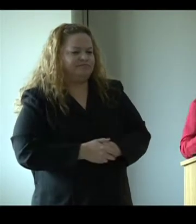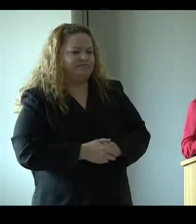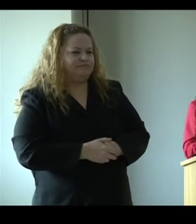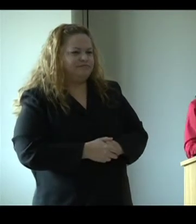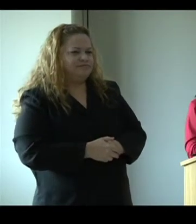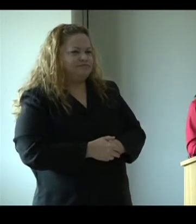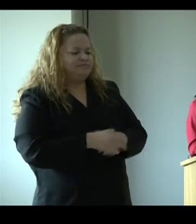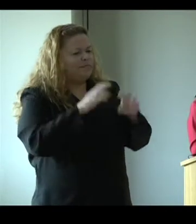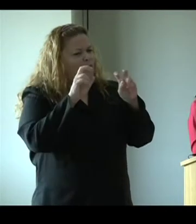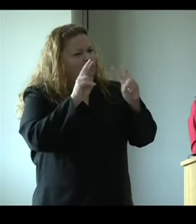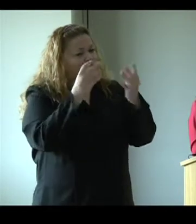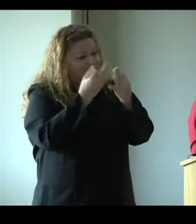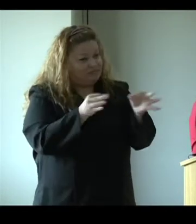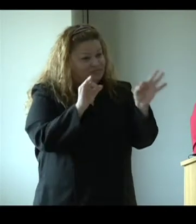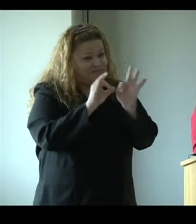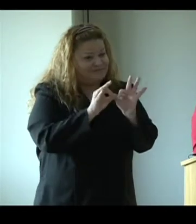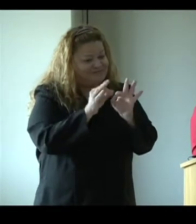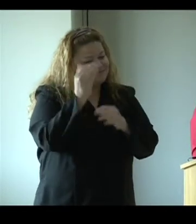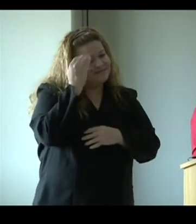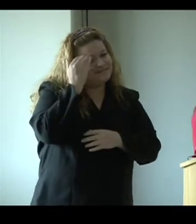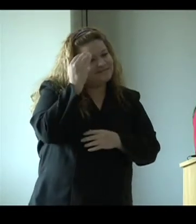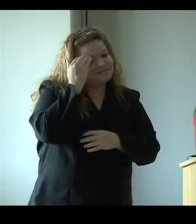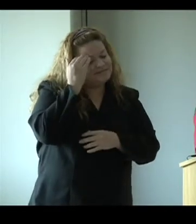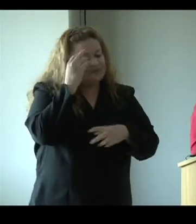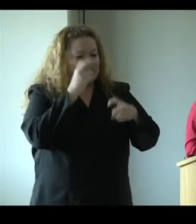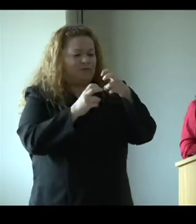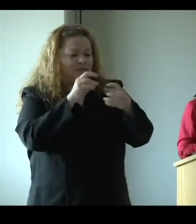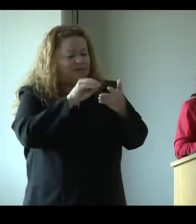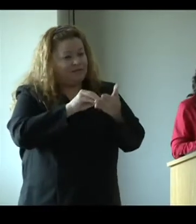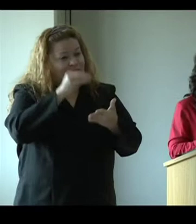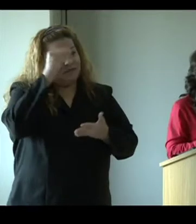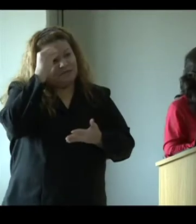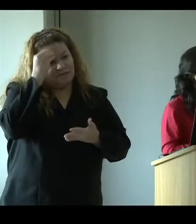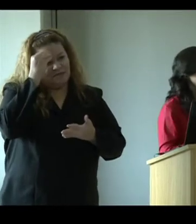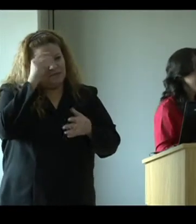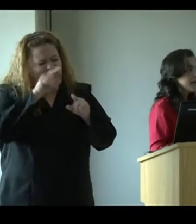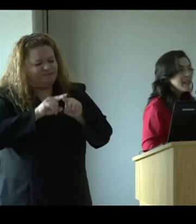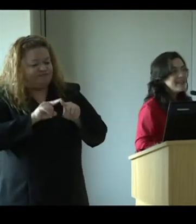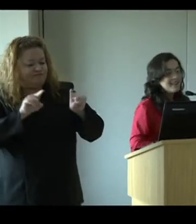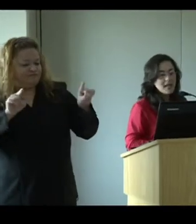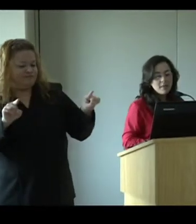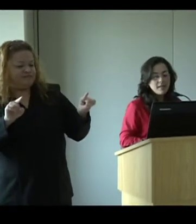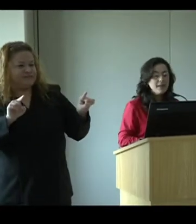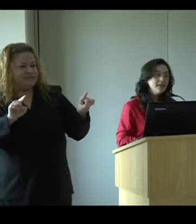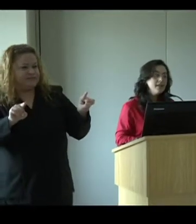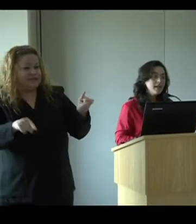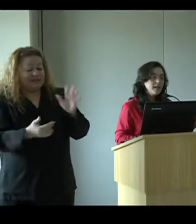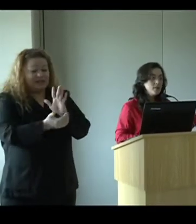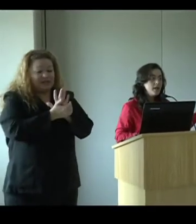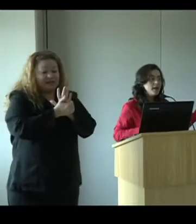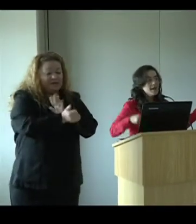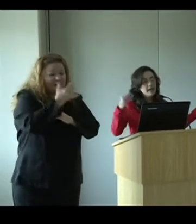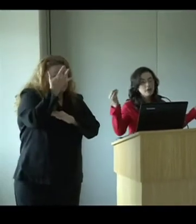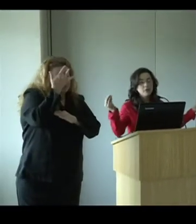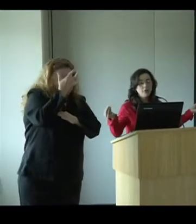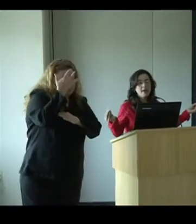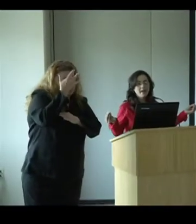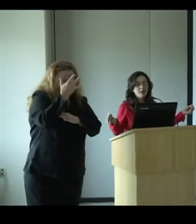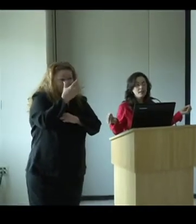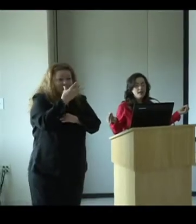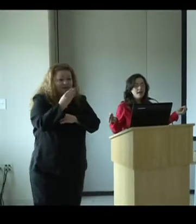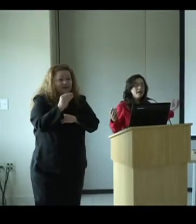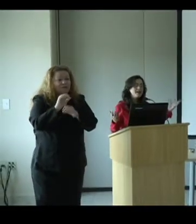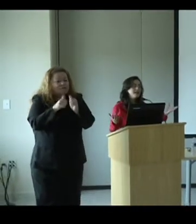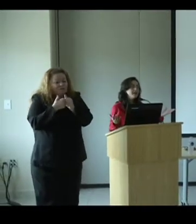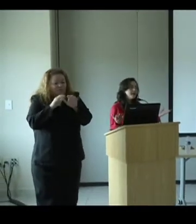Ok es bien importante que entendamos Que en los problemas de aprendizaje hay una discrepancia entre la habilidad intelectual y la ejecución